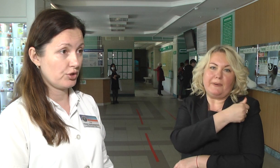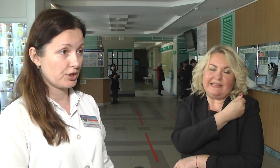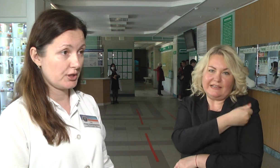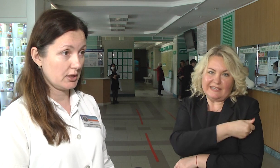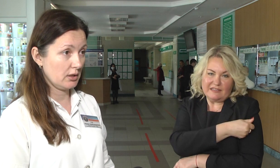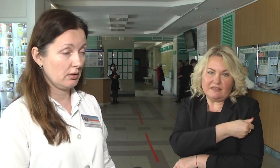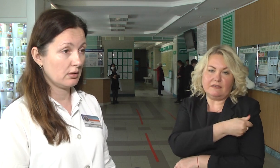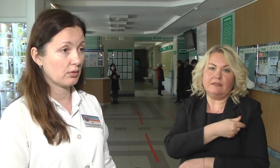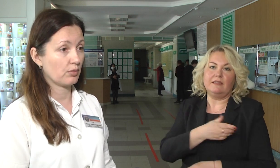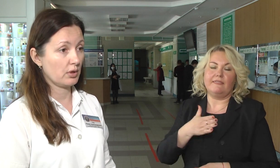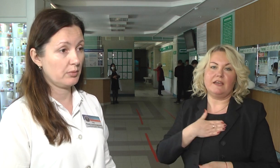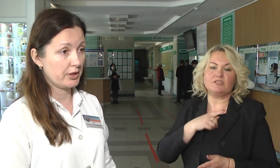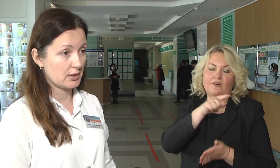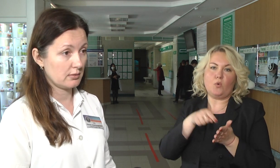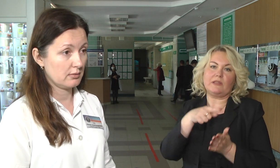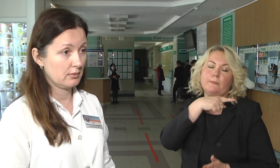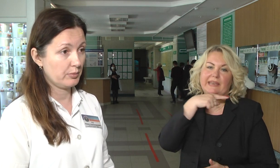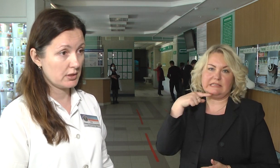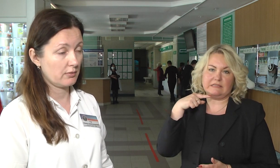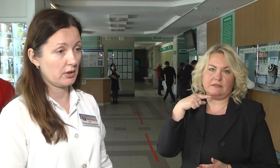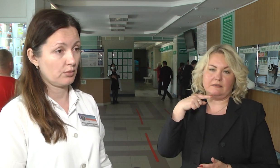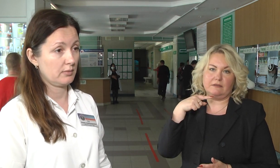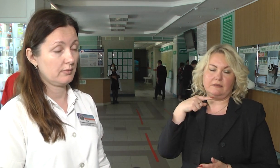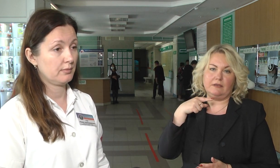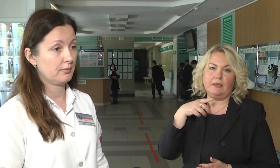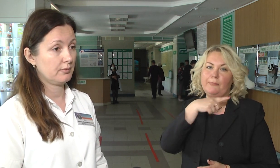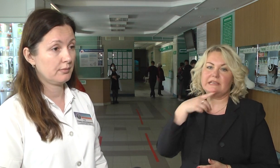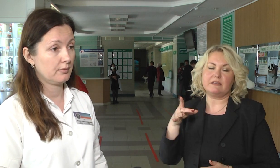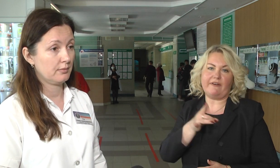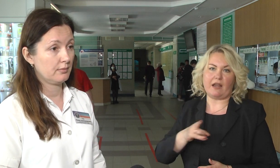амбулаторно-поликлинические учреждения города Бреста. Брестского района.